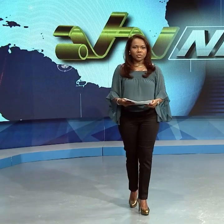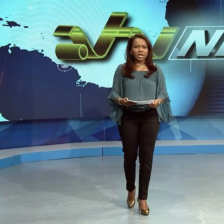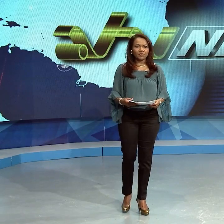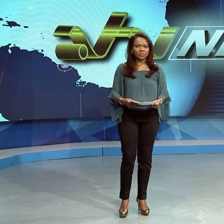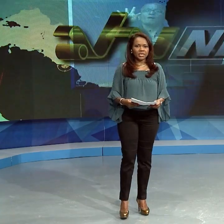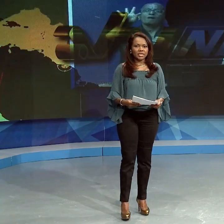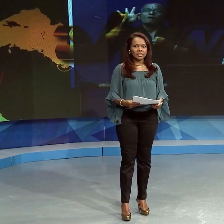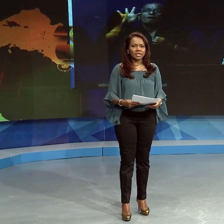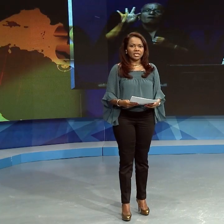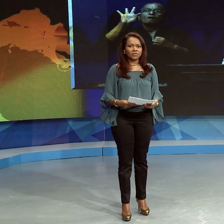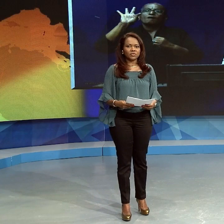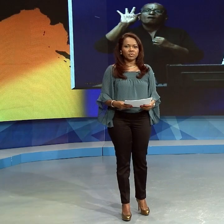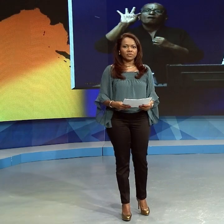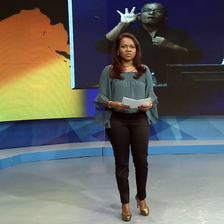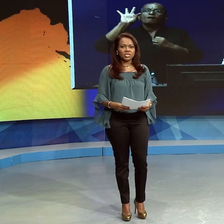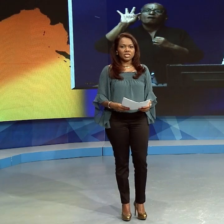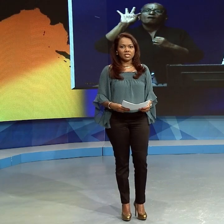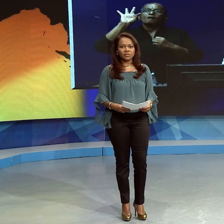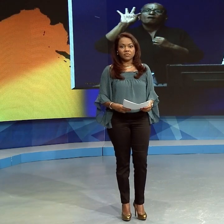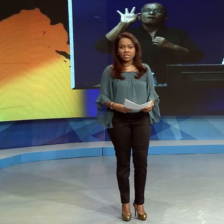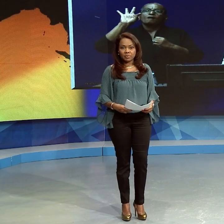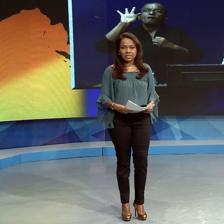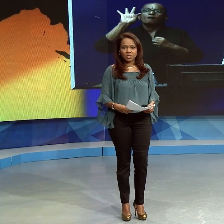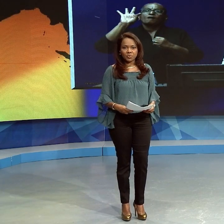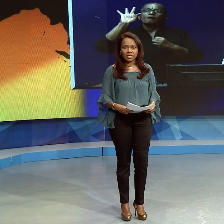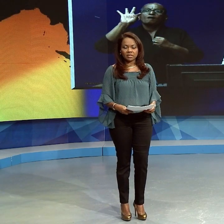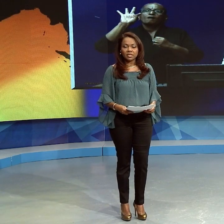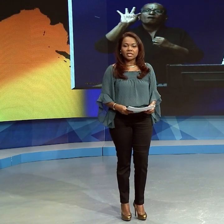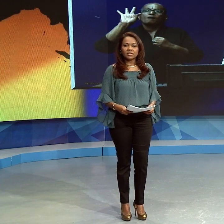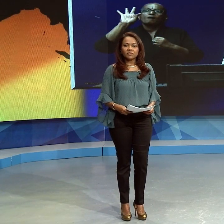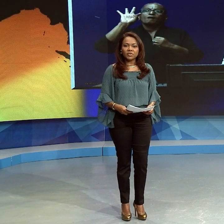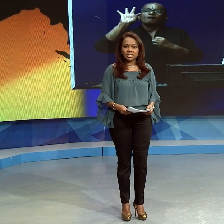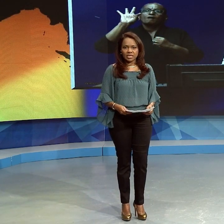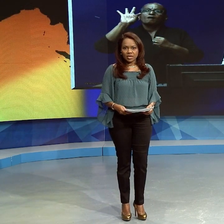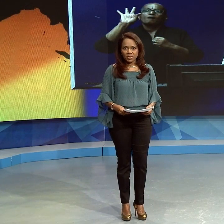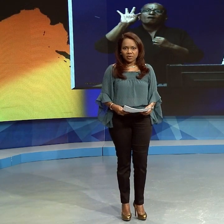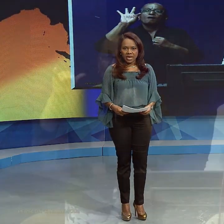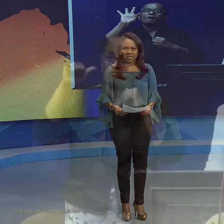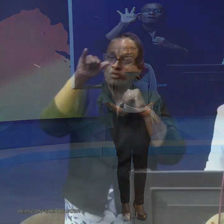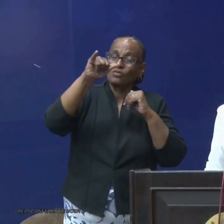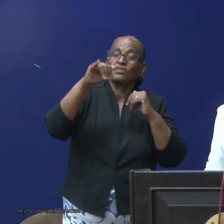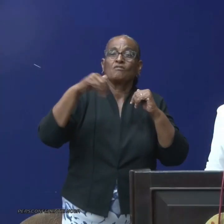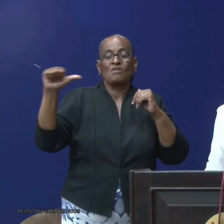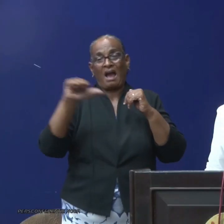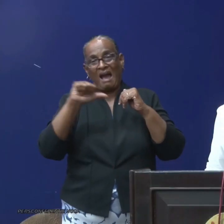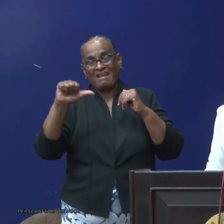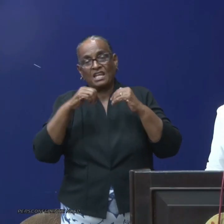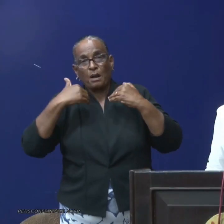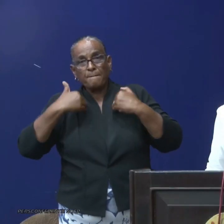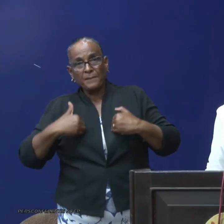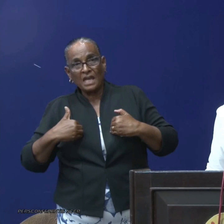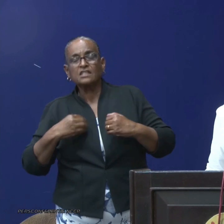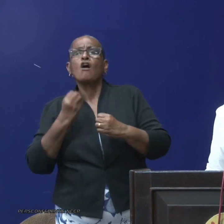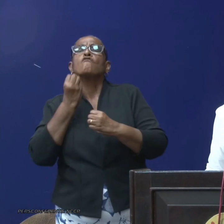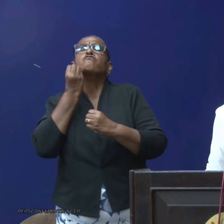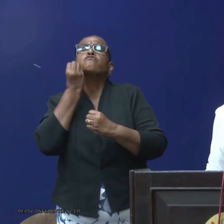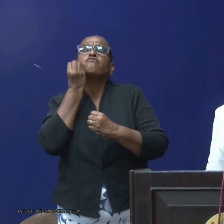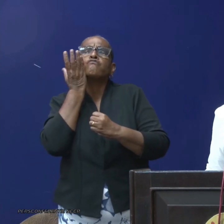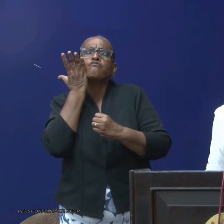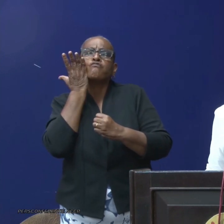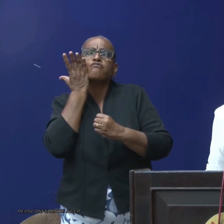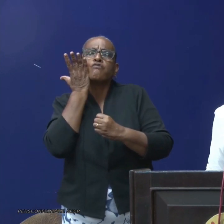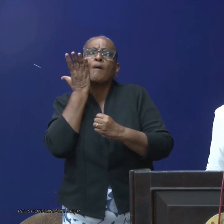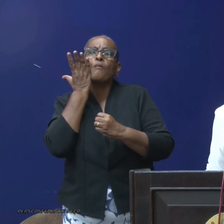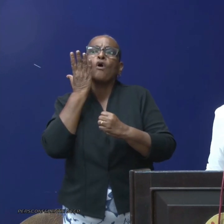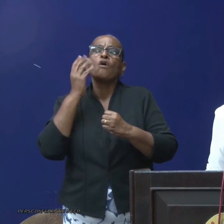De NV Luchthavenbeheer heeft met verschillende vliegmaatschappijen een vliegschema gemaakt om de niet-ingezetenen terug te